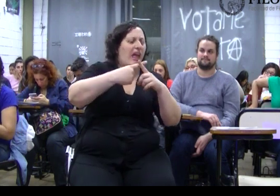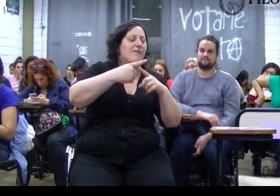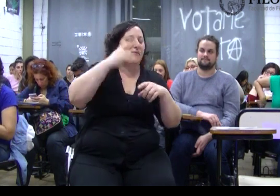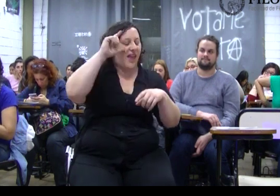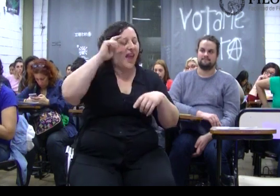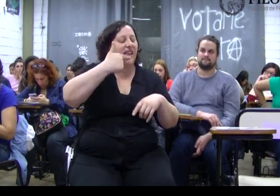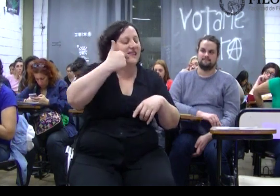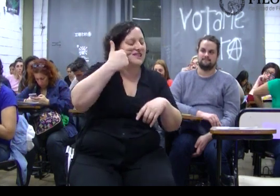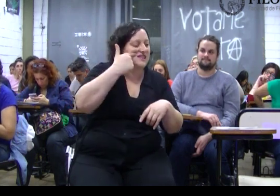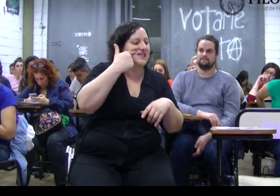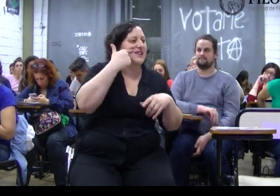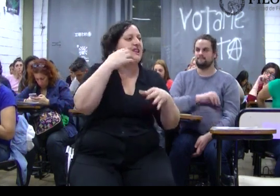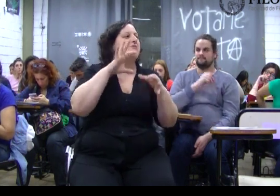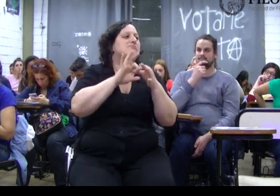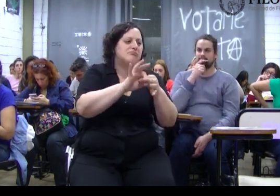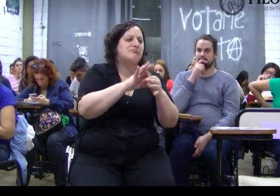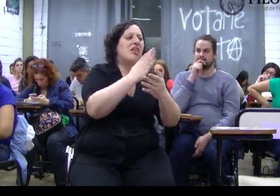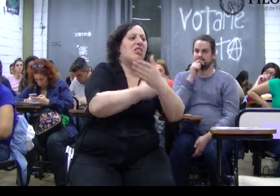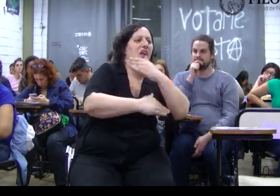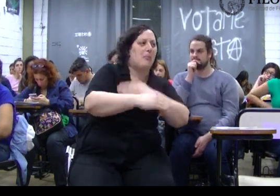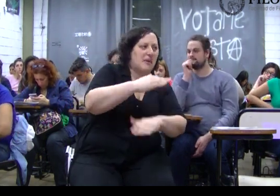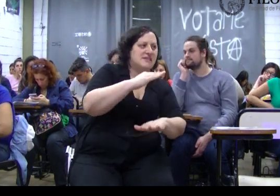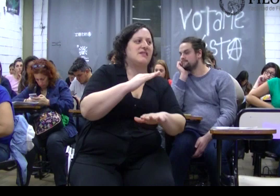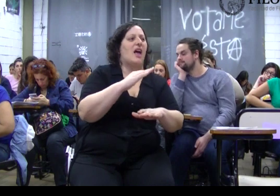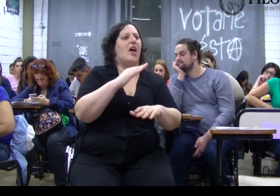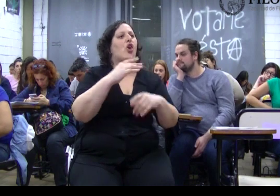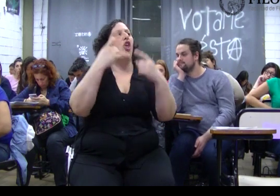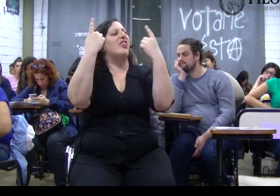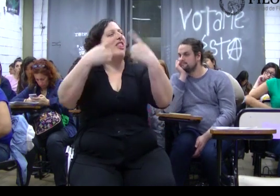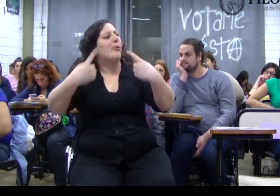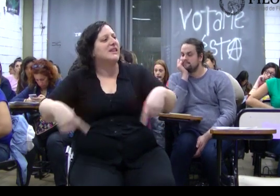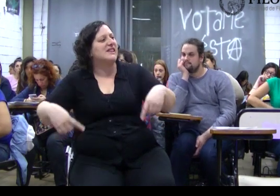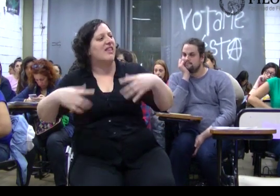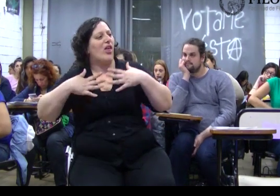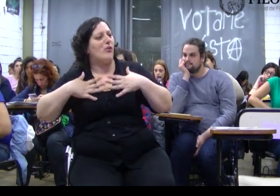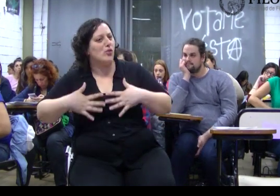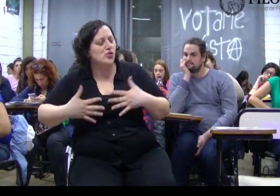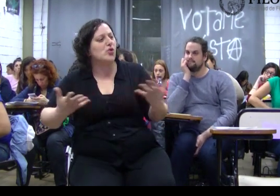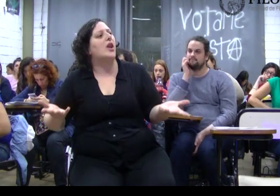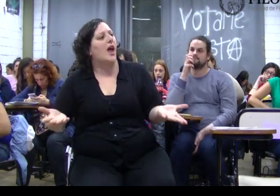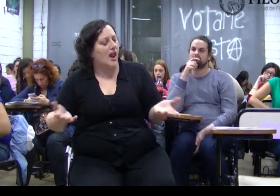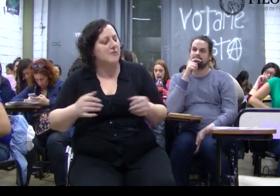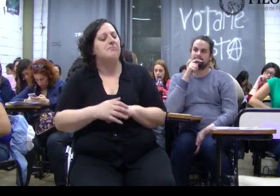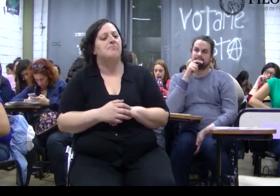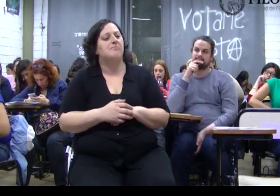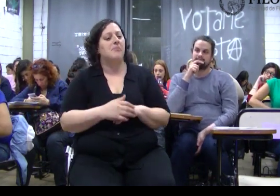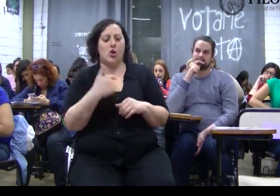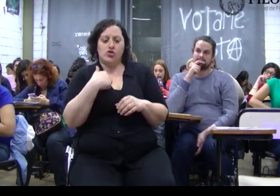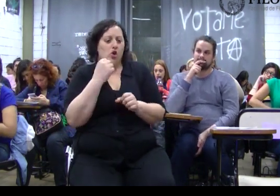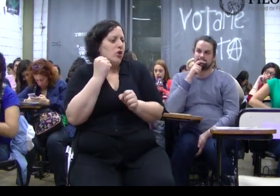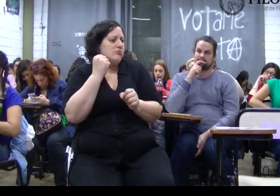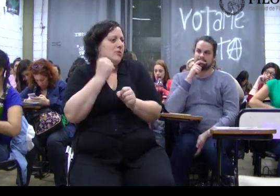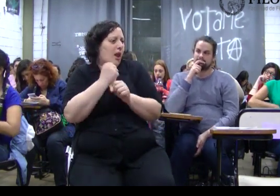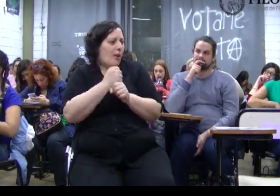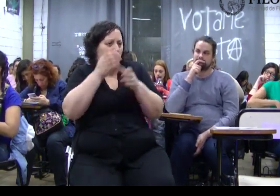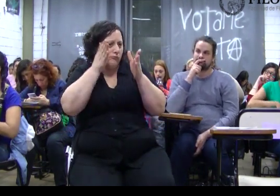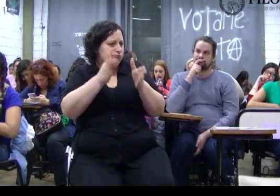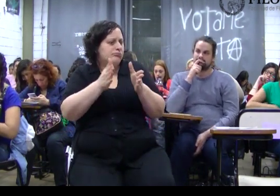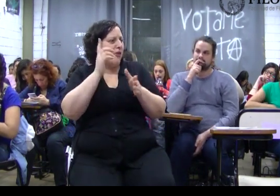funcional, que es ya un debate en sí mismo. Efectivamente, yo vengo del ámbito de la filosofía, esa es mi formación.